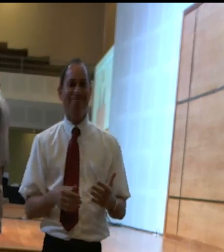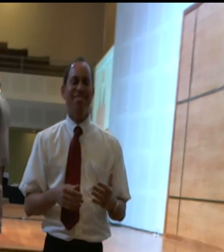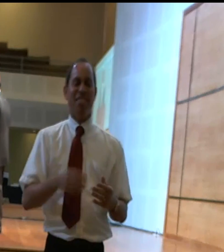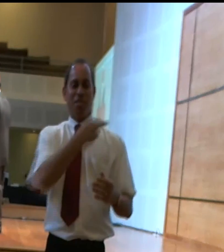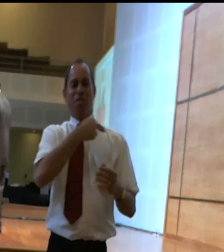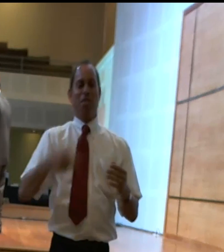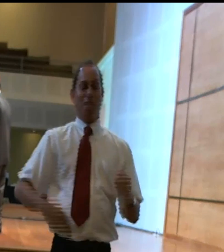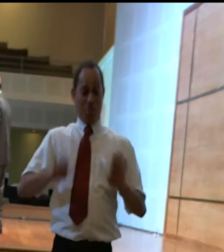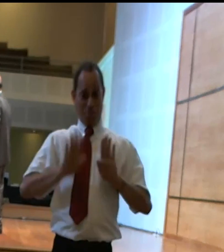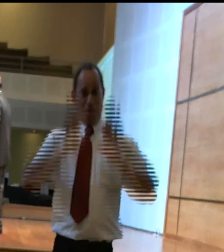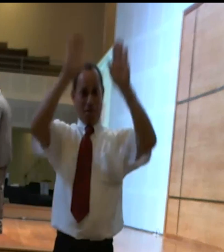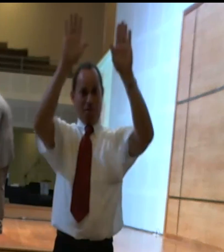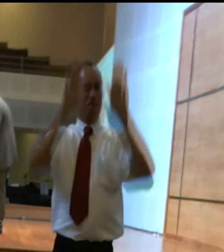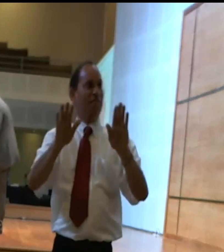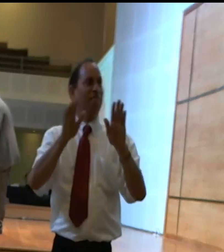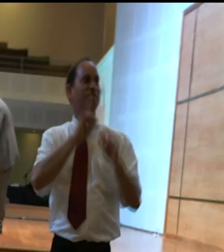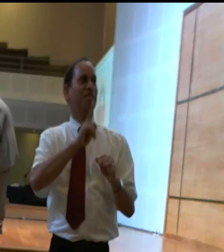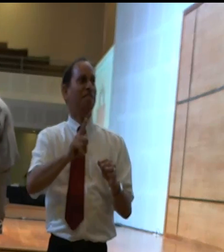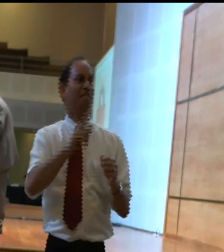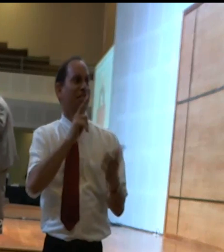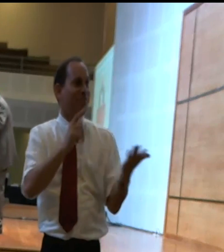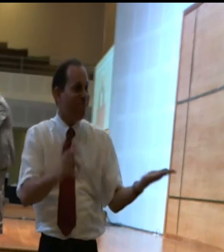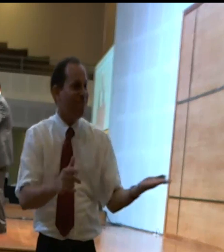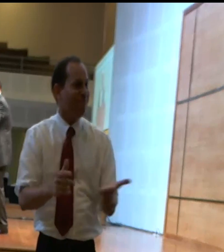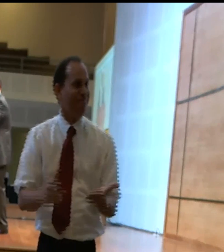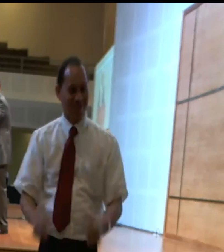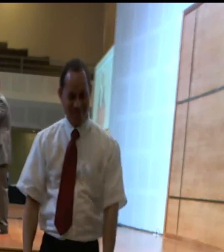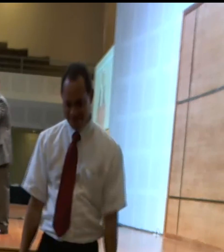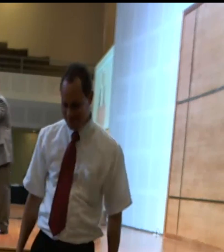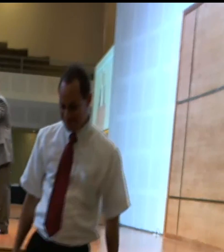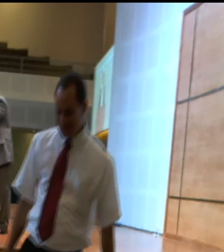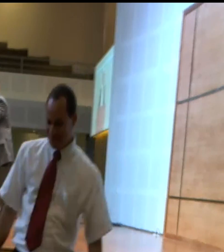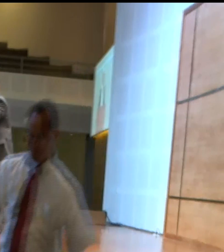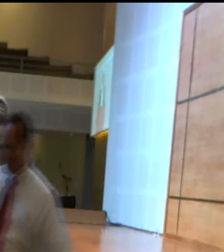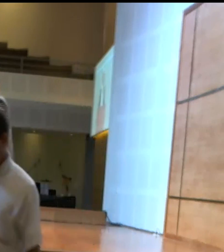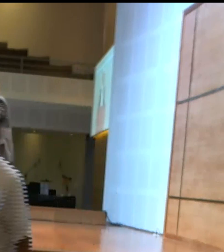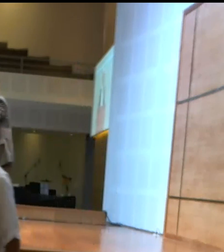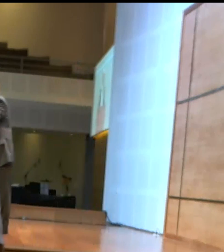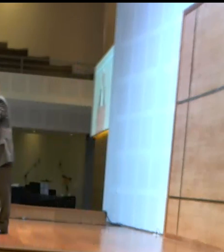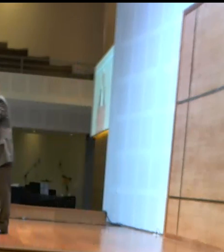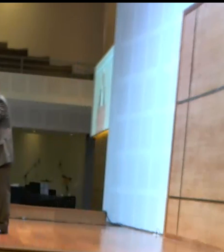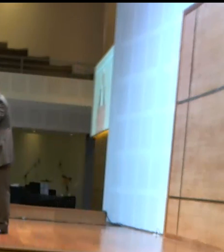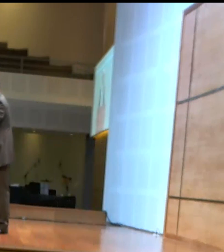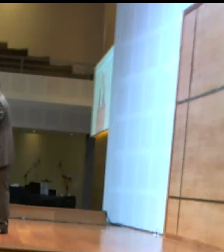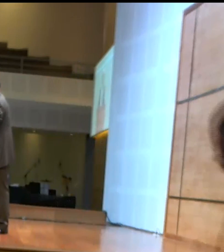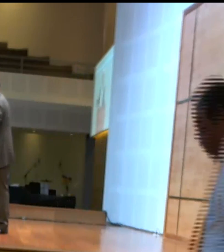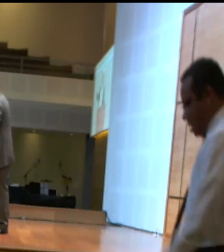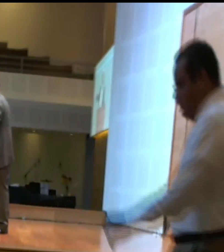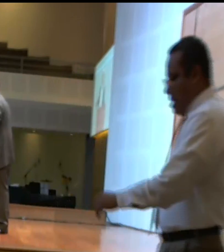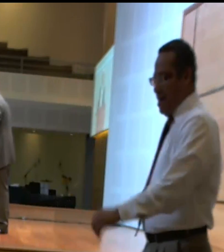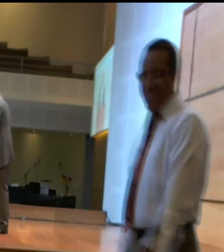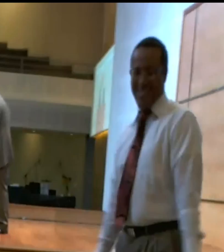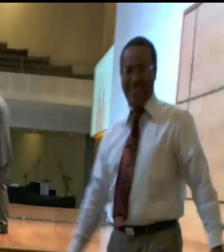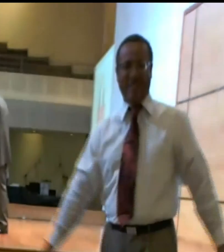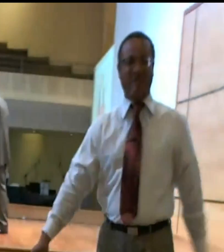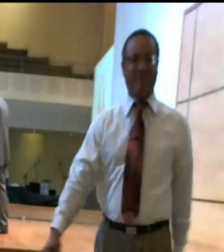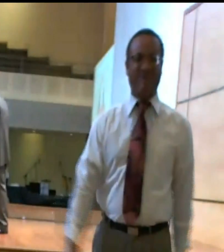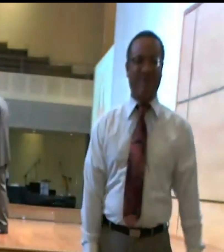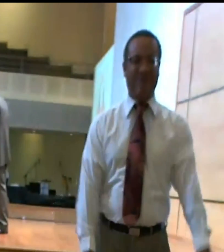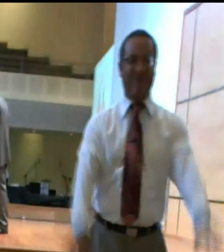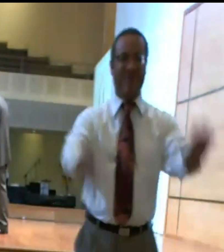El rey maravillado le pregunta: ¿y quién te enseñó a interpretar los sueños de esa manera? El hombre que está colgado allá afuera.